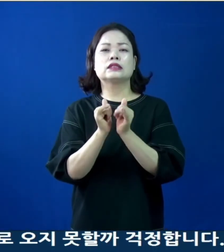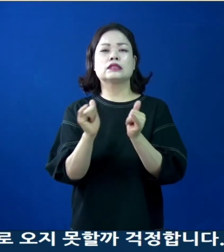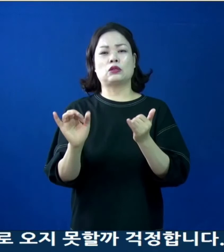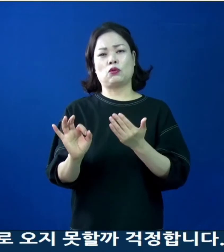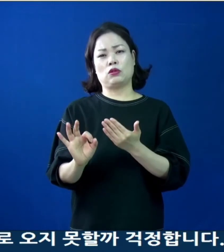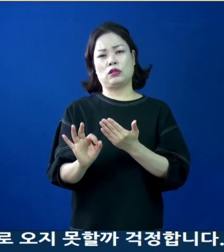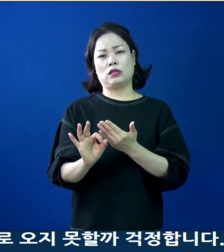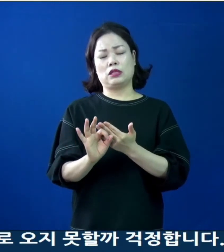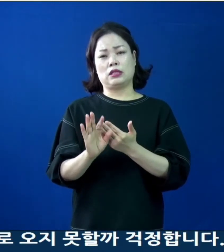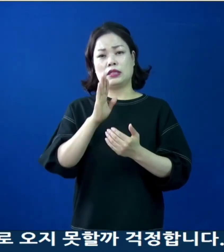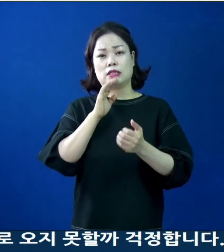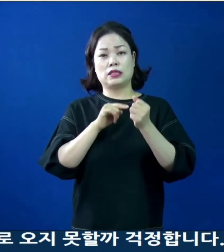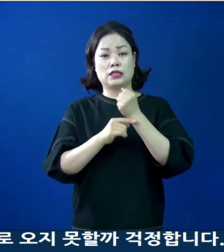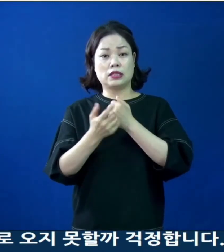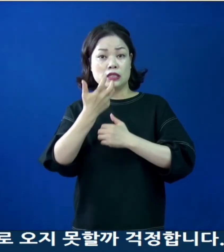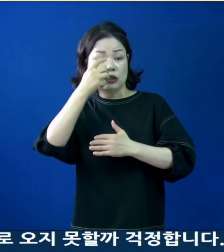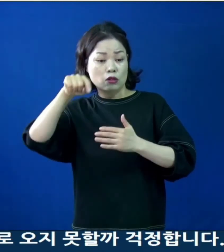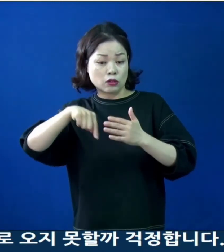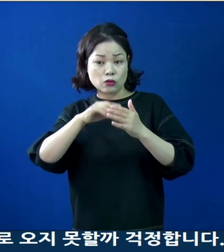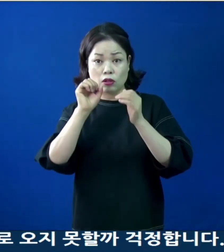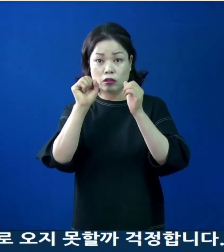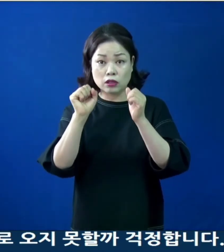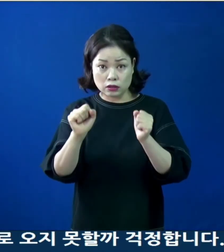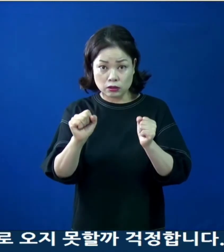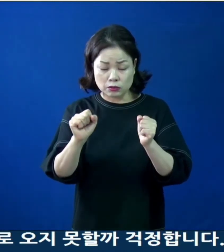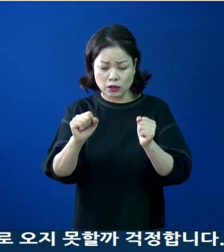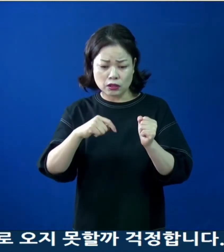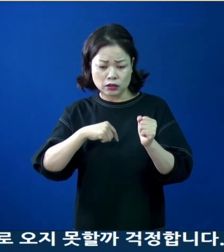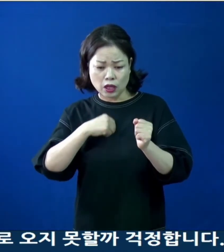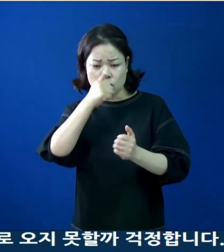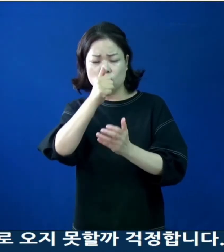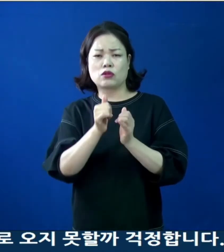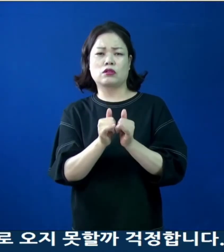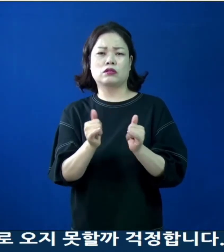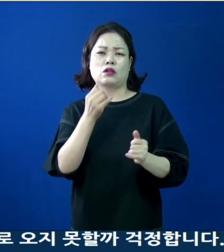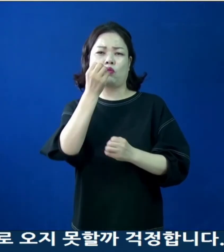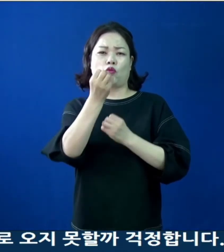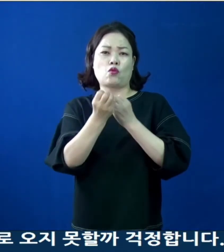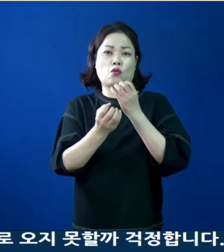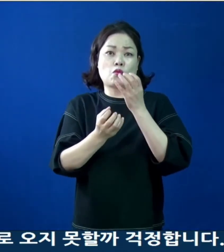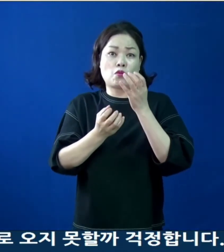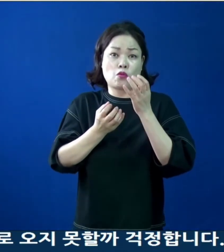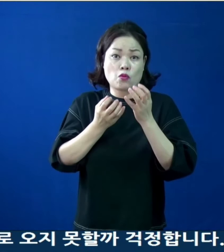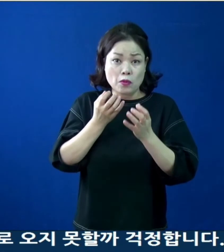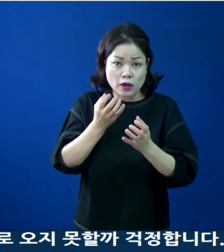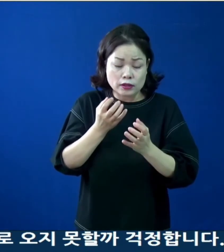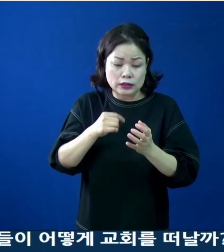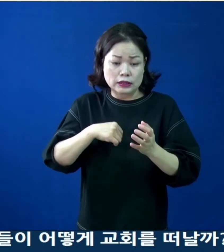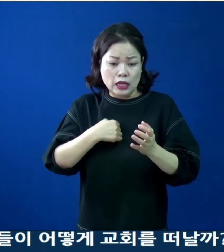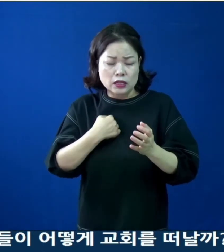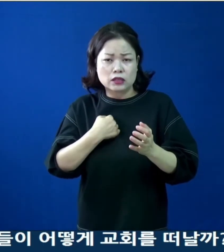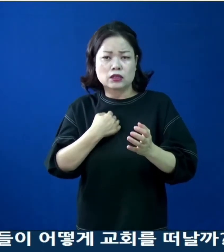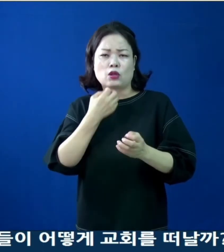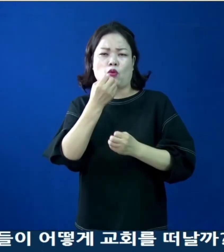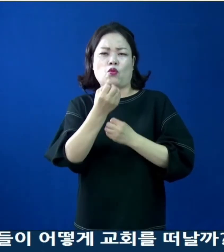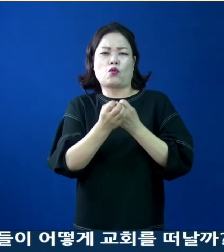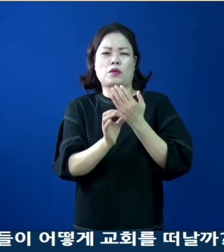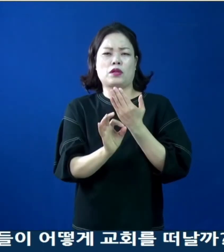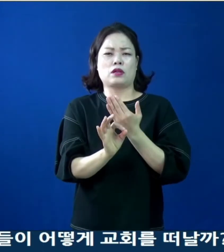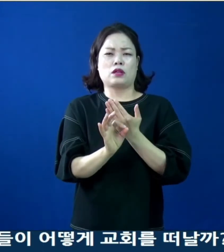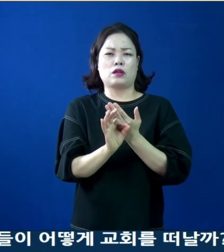그리스도인이라면, 진리의 영이 그 속에 계시다면, 자기가 죄인이라고 고백할 수밖에 없는 자기의 스스로의